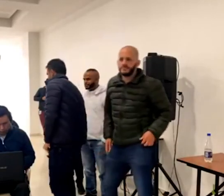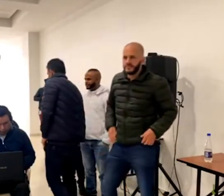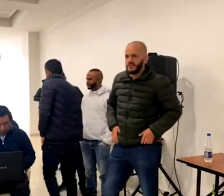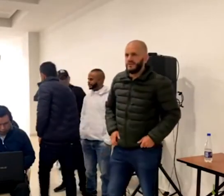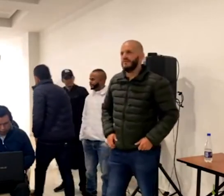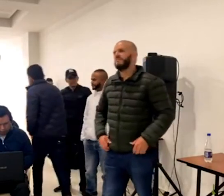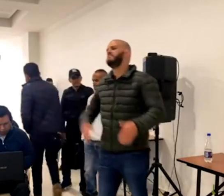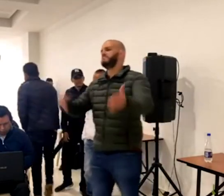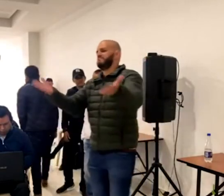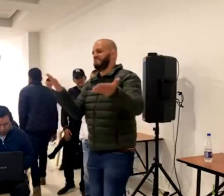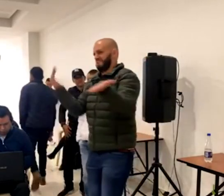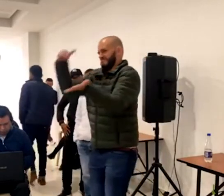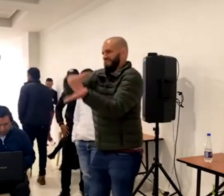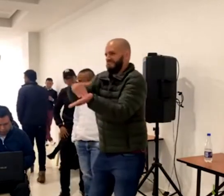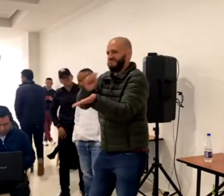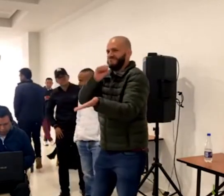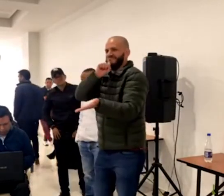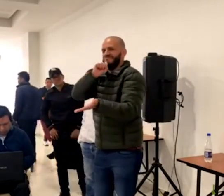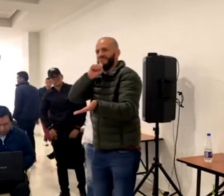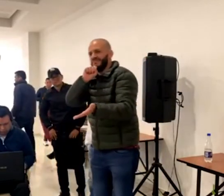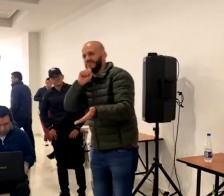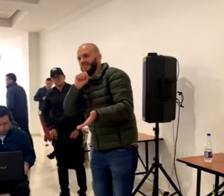muchas gracias